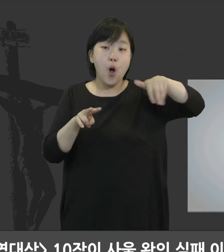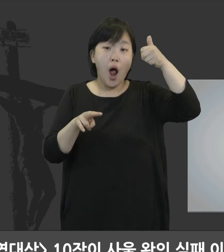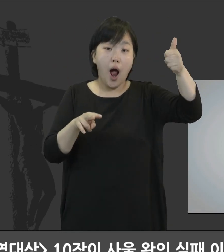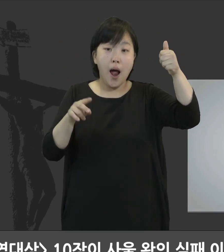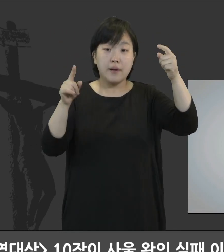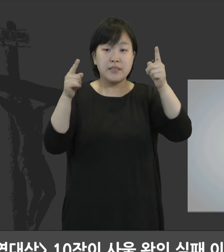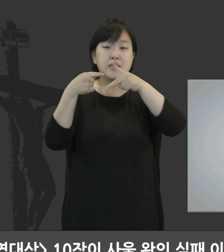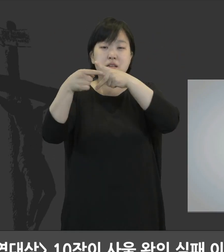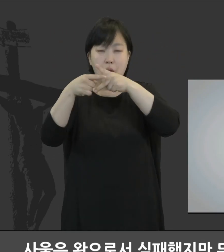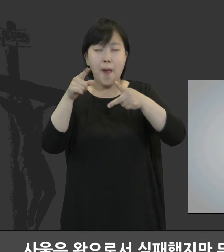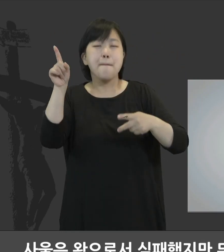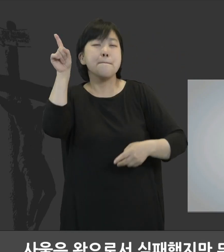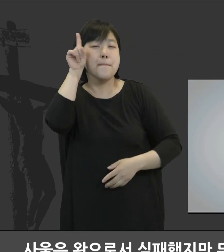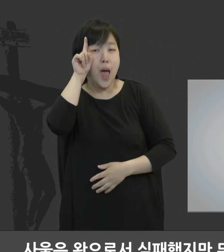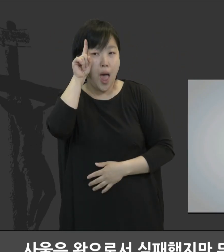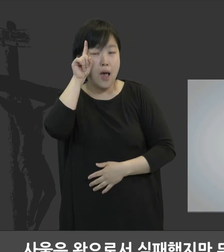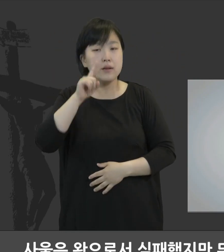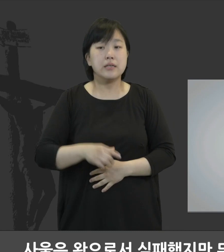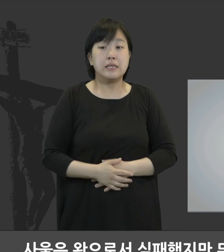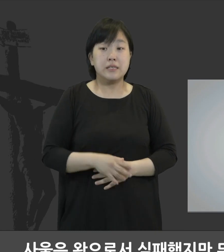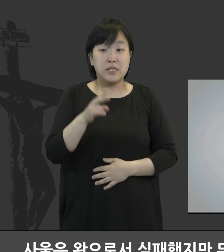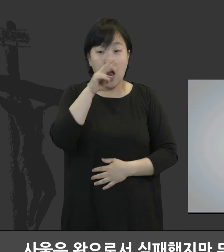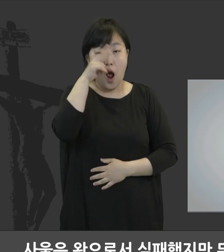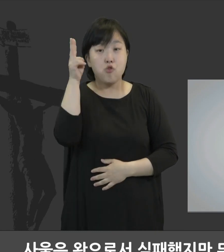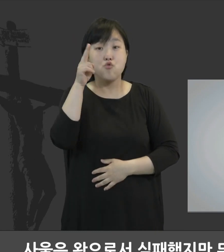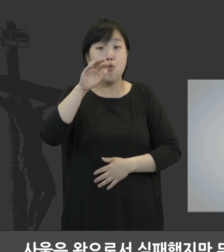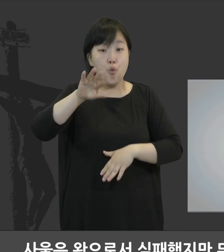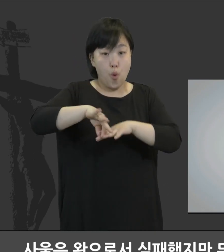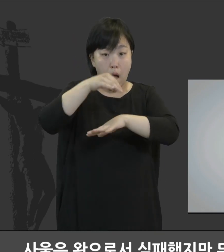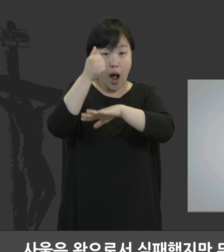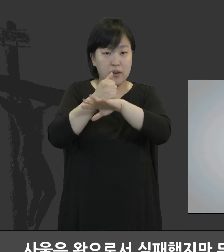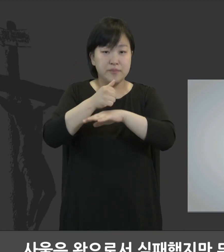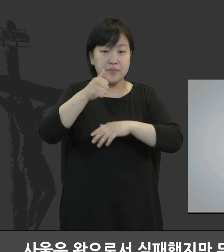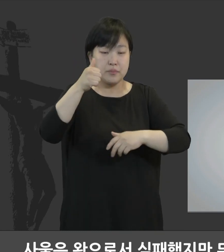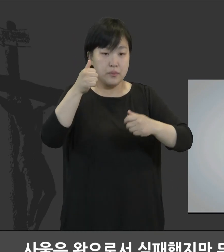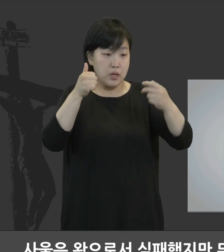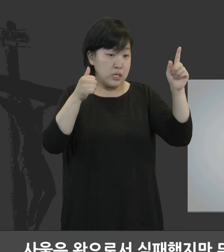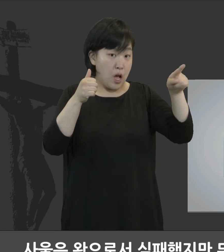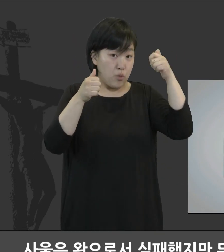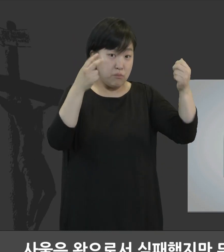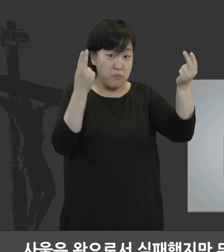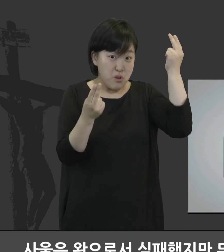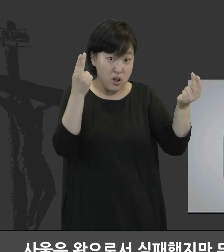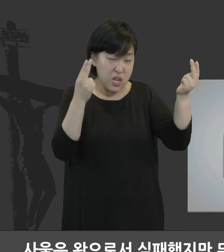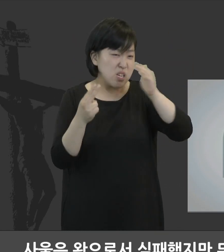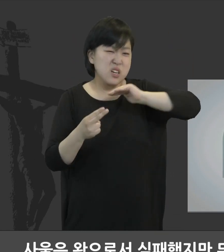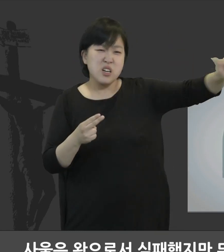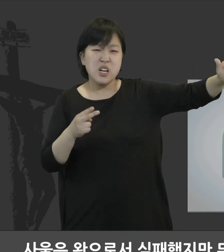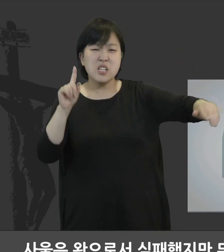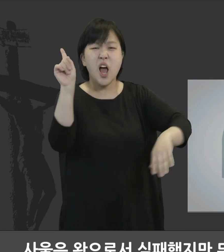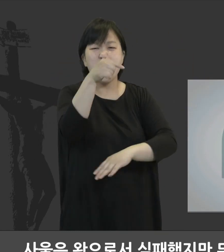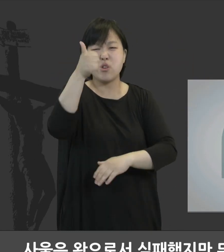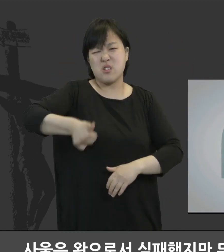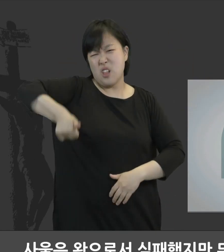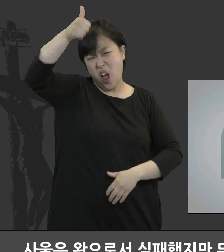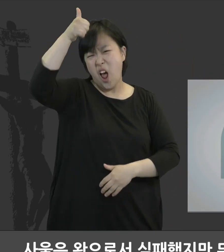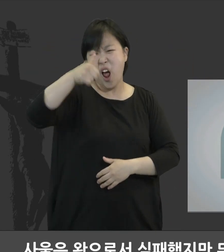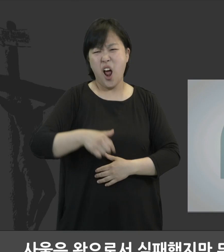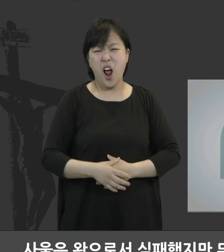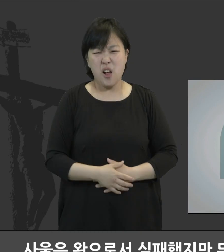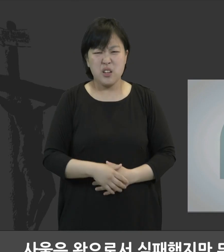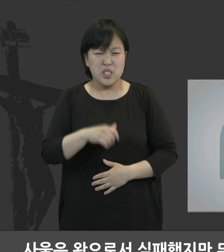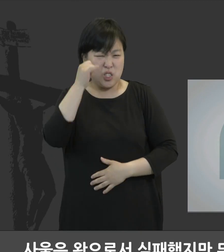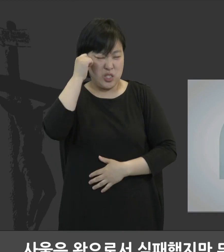합니다. 사울은 왕으로서 실패했지만 뒤를 이은 다윗은 이스라엘의 위대한 역사를